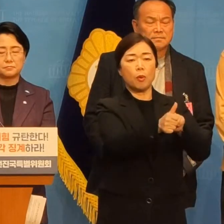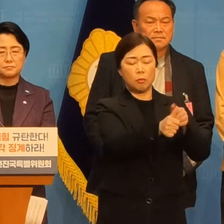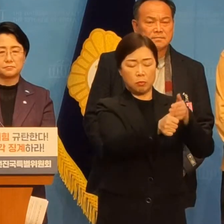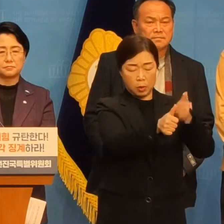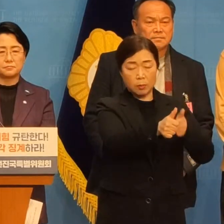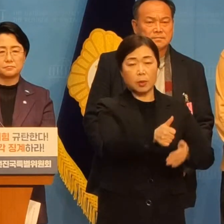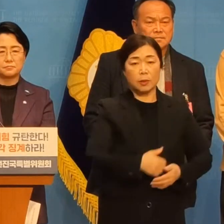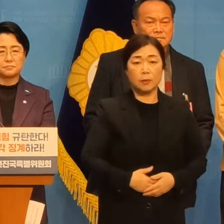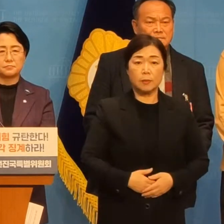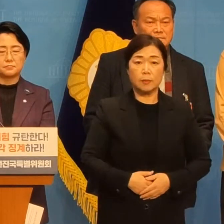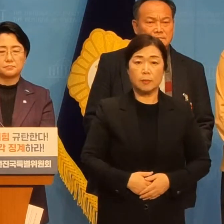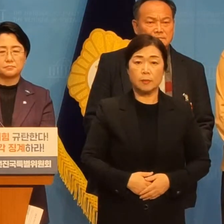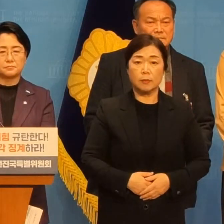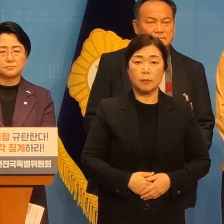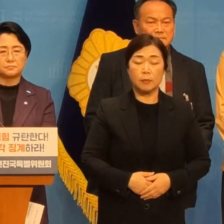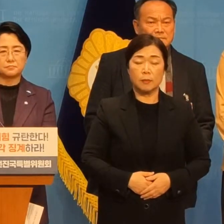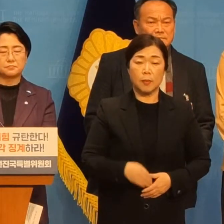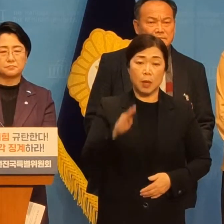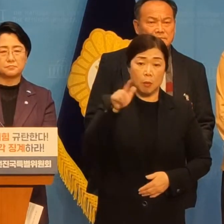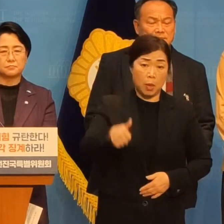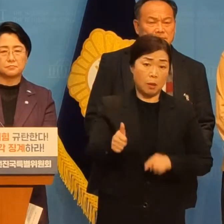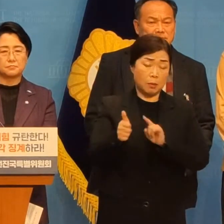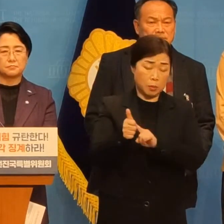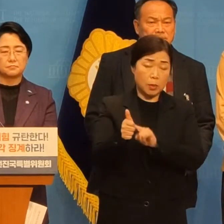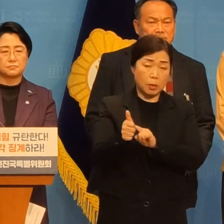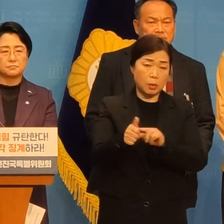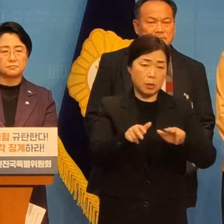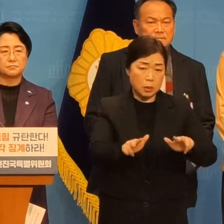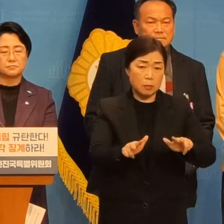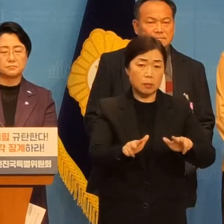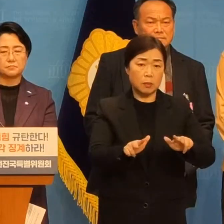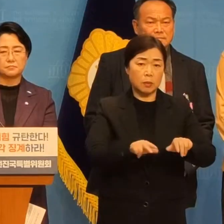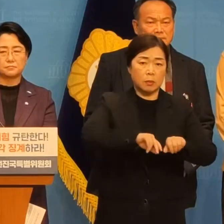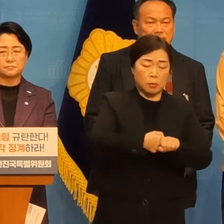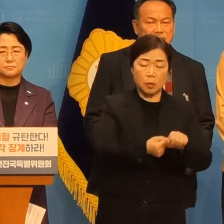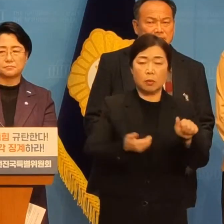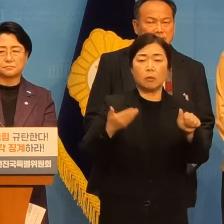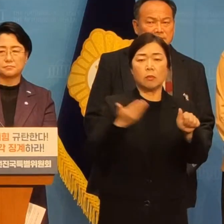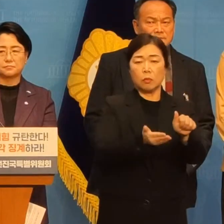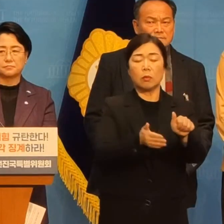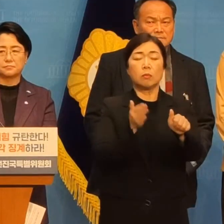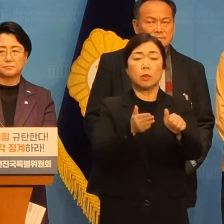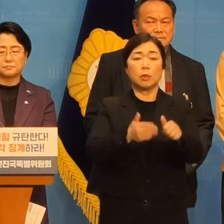요구합니다. 박민영 대변인을 즉각 징계하십시오.